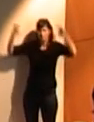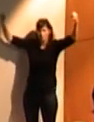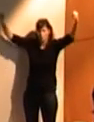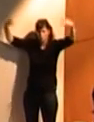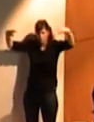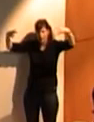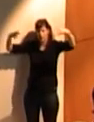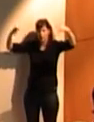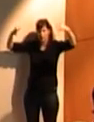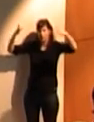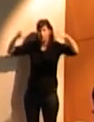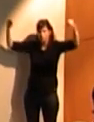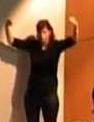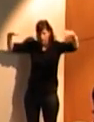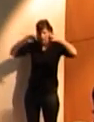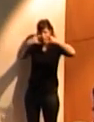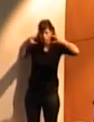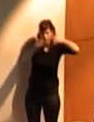personnes autistes hein, lors des cours.